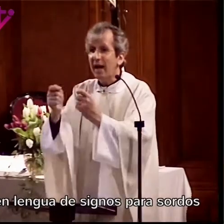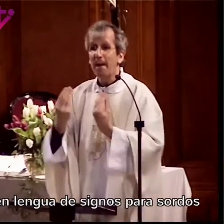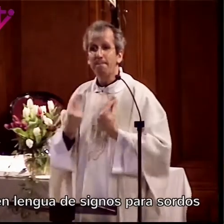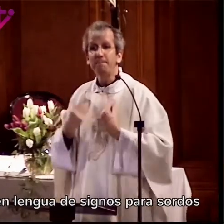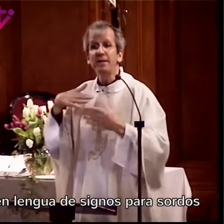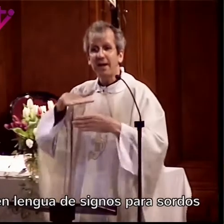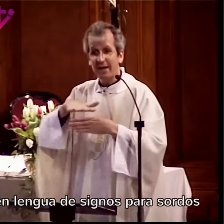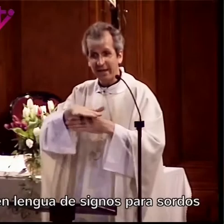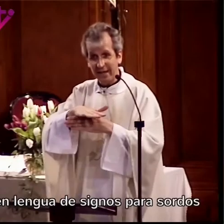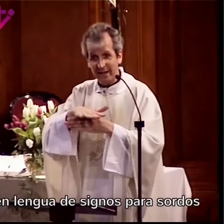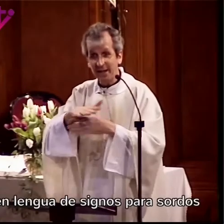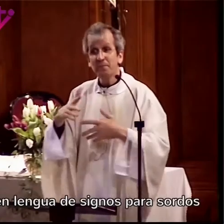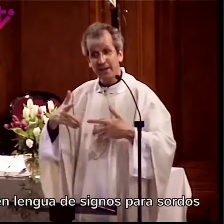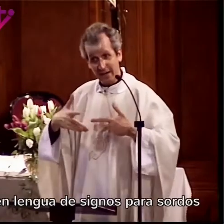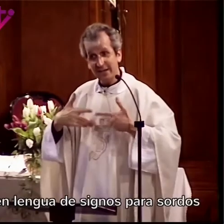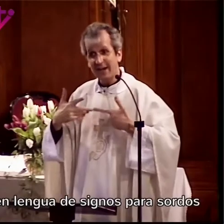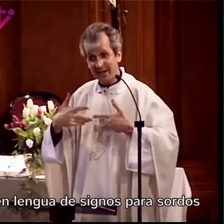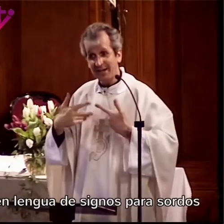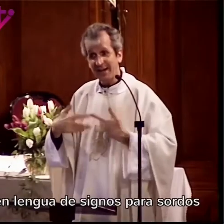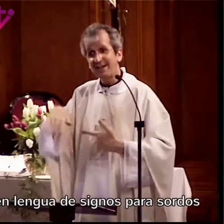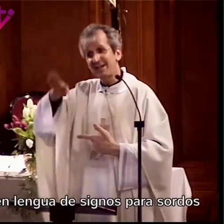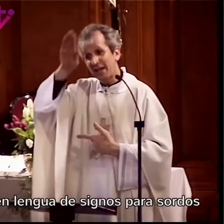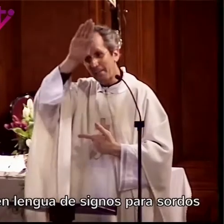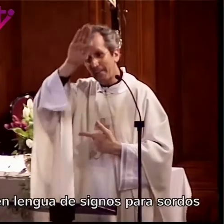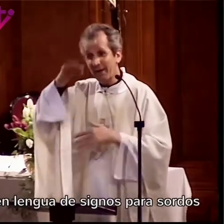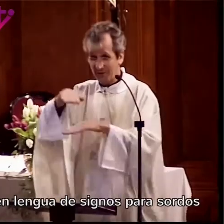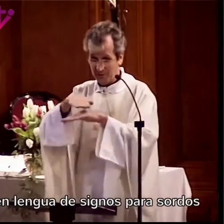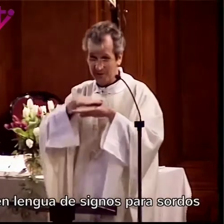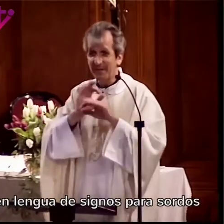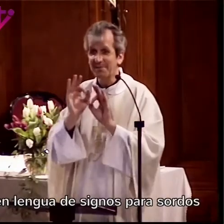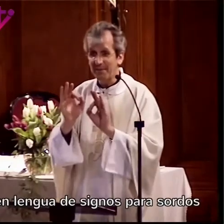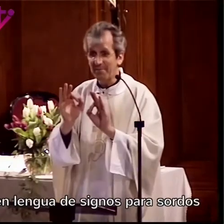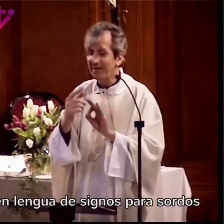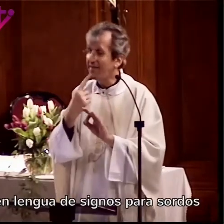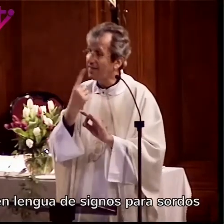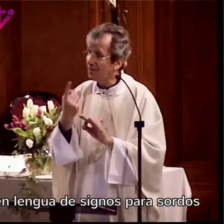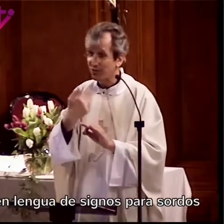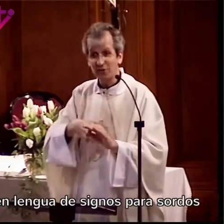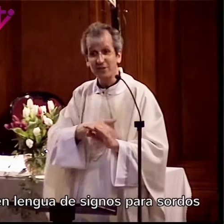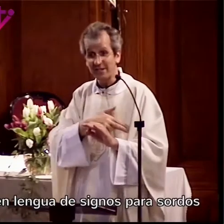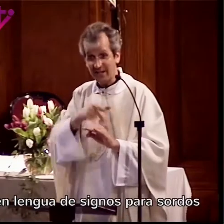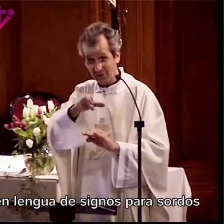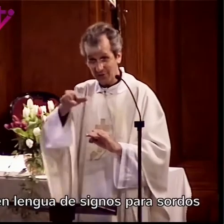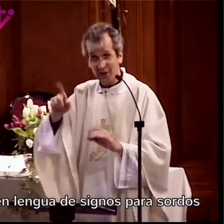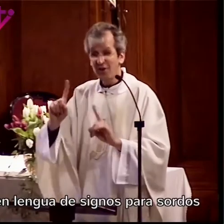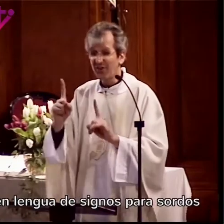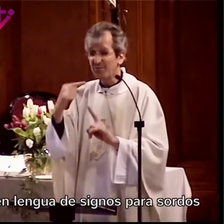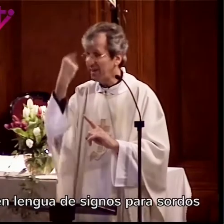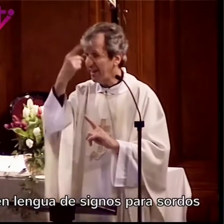vida eterna esa alegría es la que el Papa nos invita especialmente diciéndonos que los cristianos no tenemos que tener